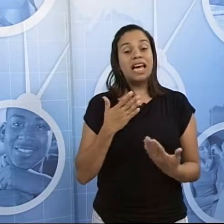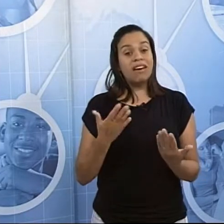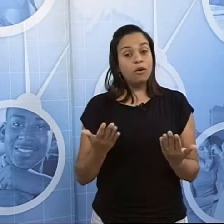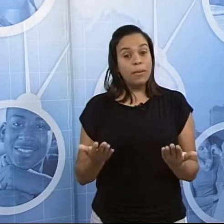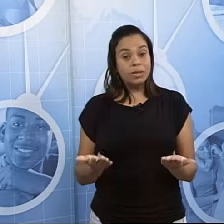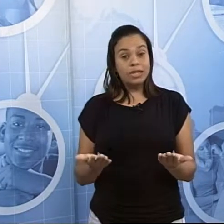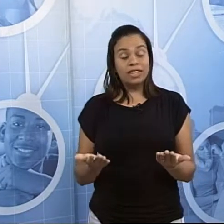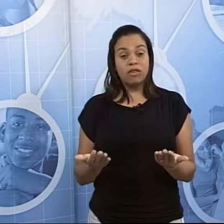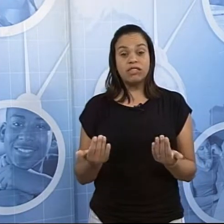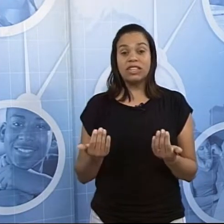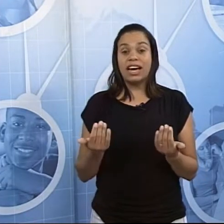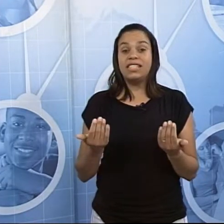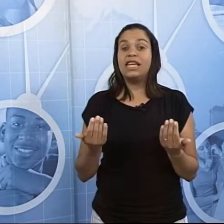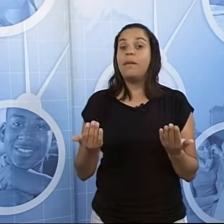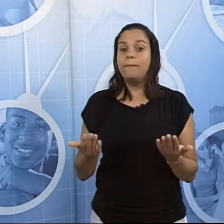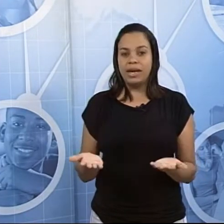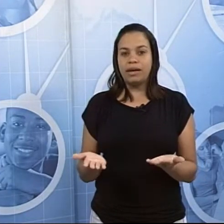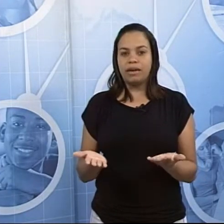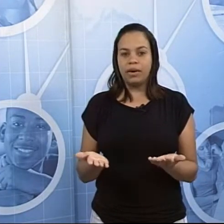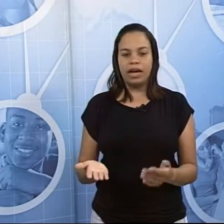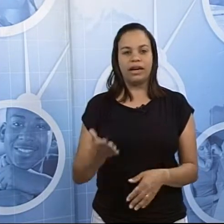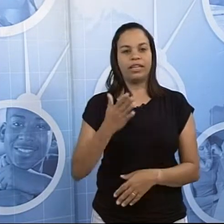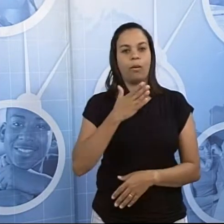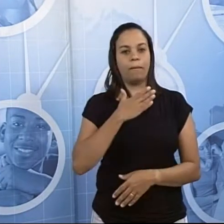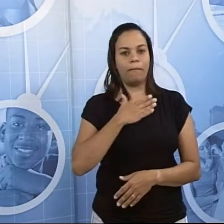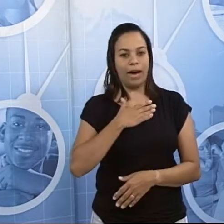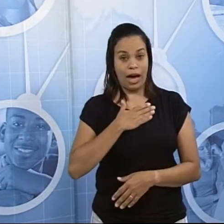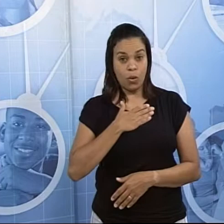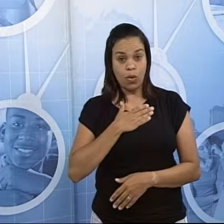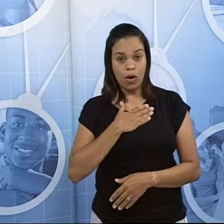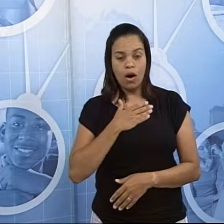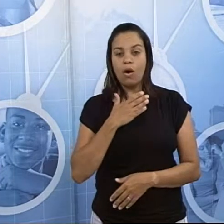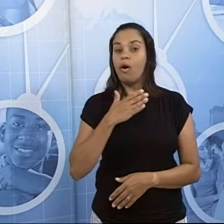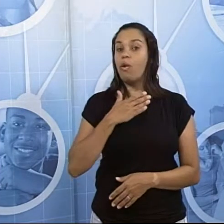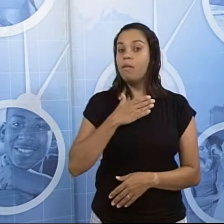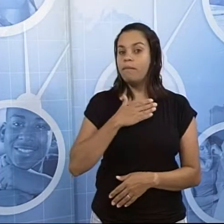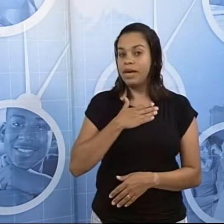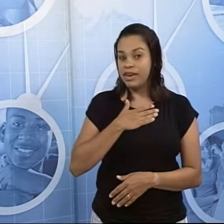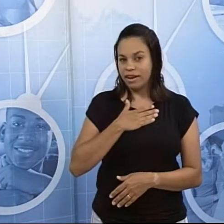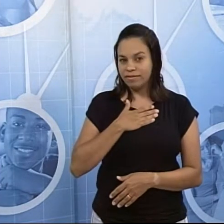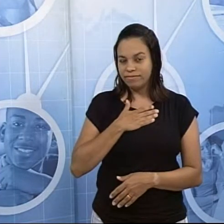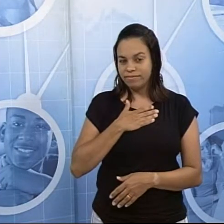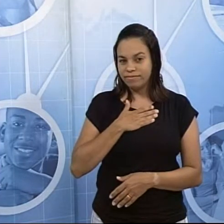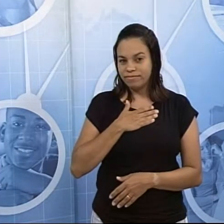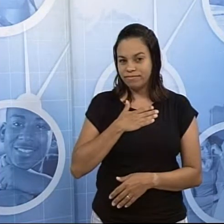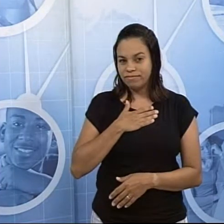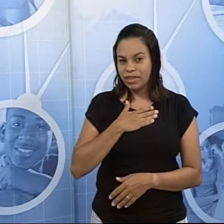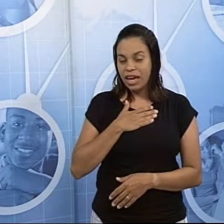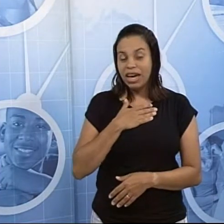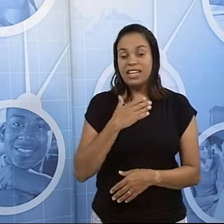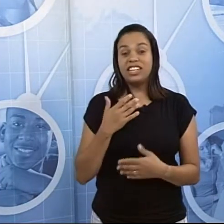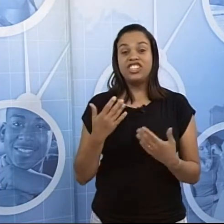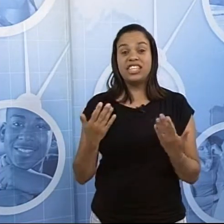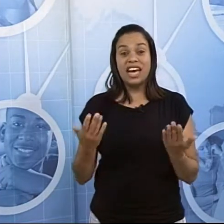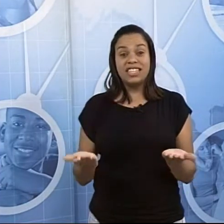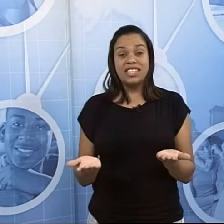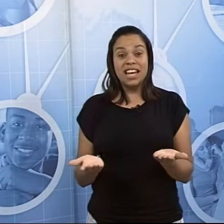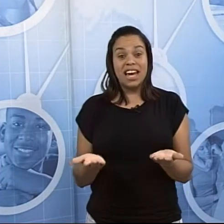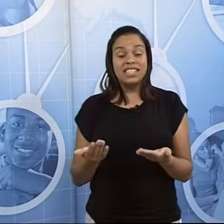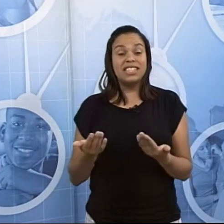Serve o mesmo sinal se você quer dizer minha também. Então, meu ou minha. E se a gente quiser dizer